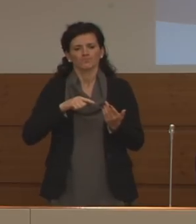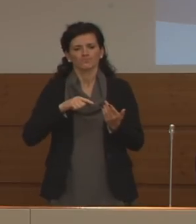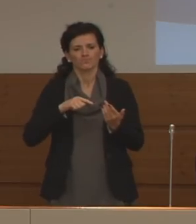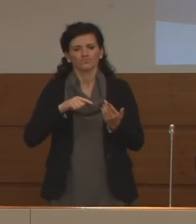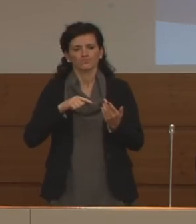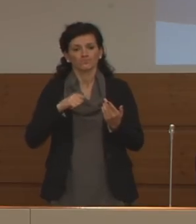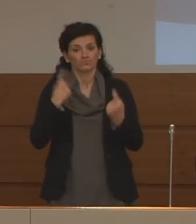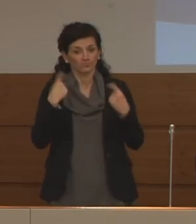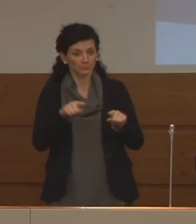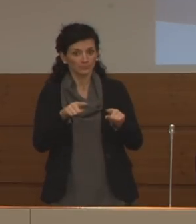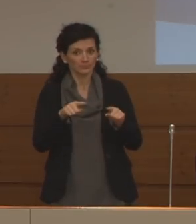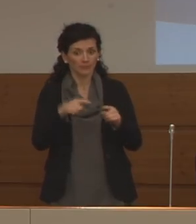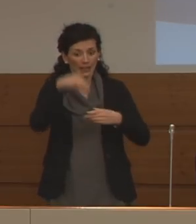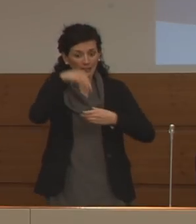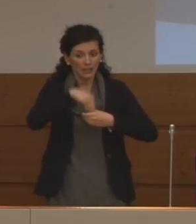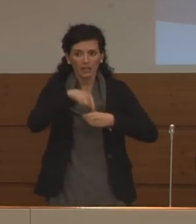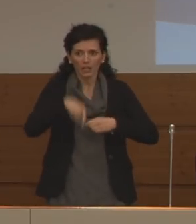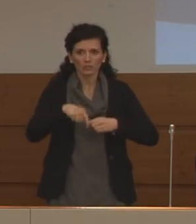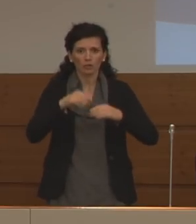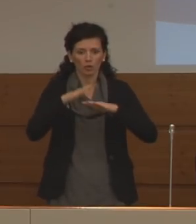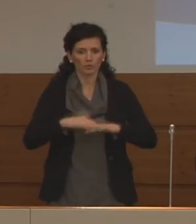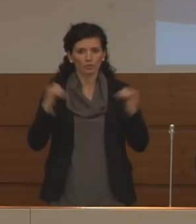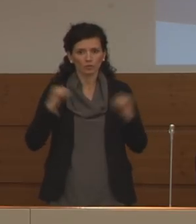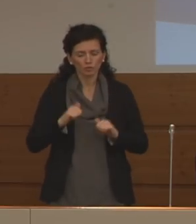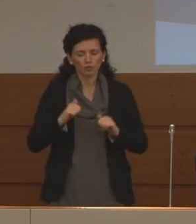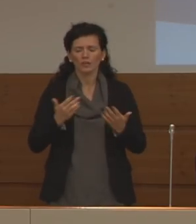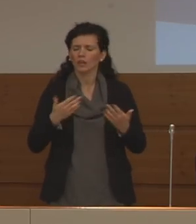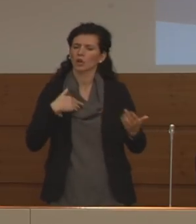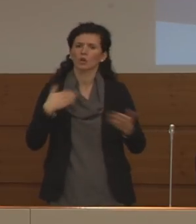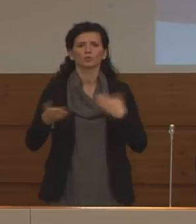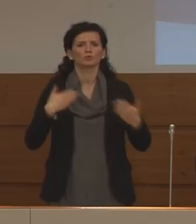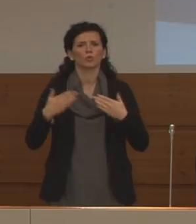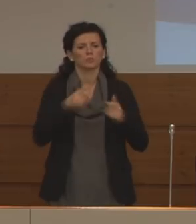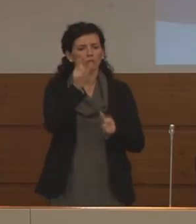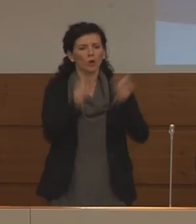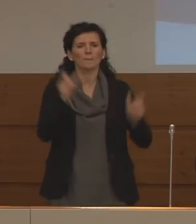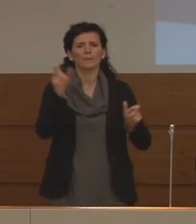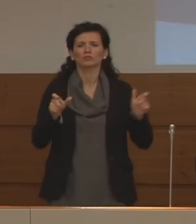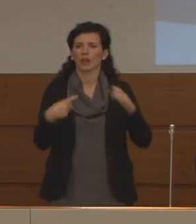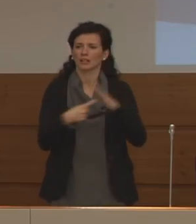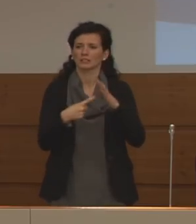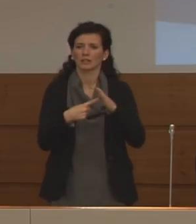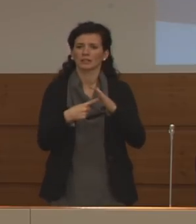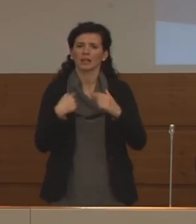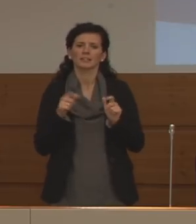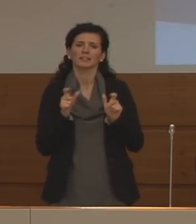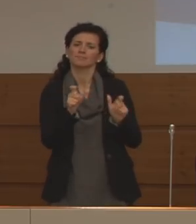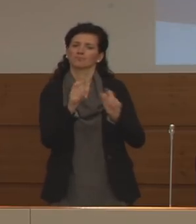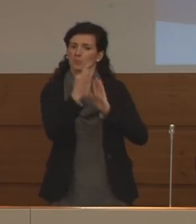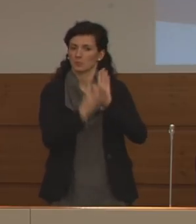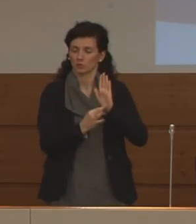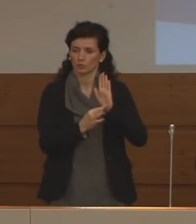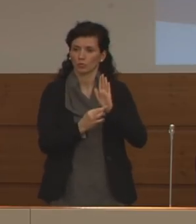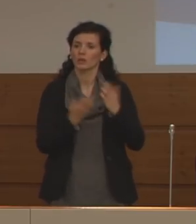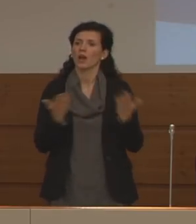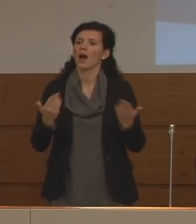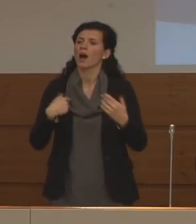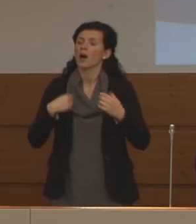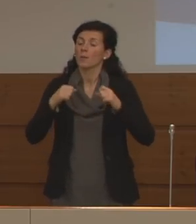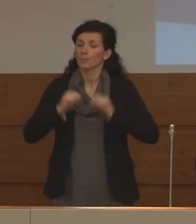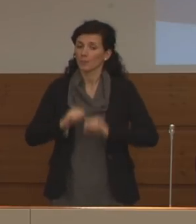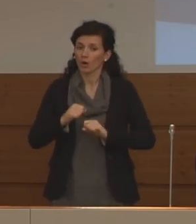subito ad adottare tutte le misure per il personale necessario a questo punto permettetemi di